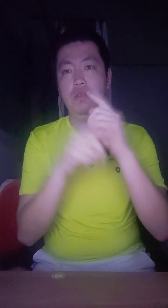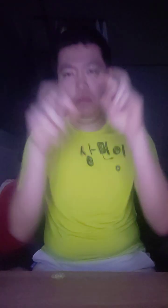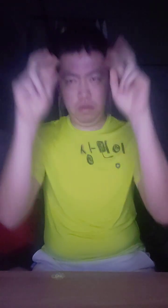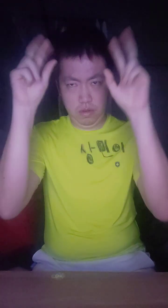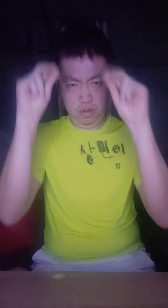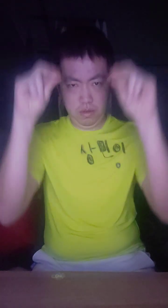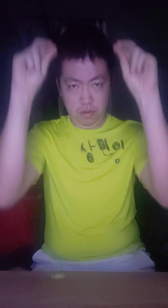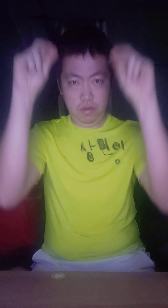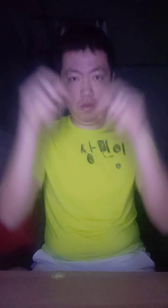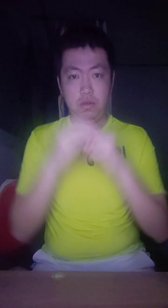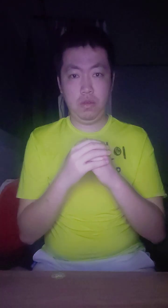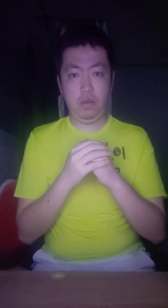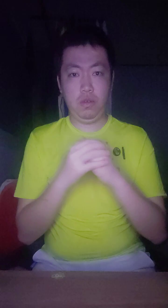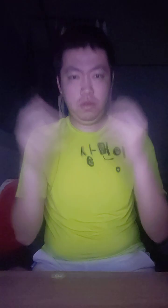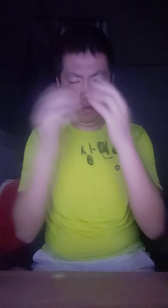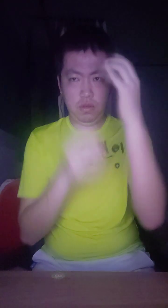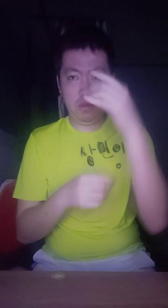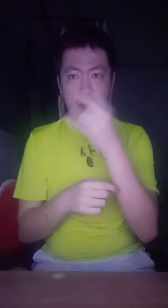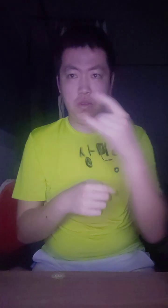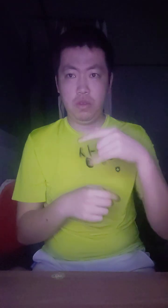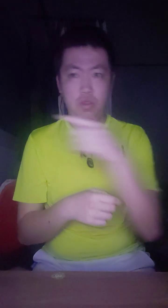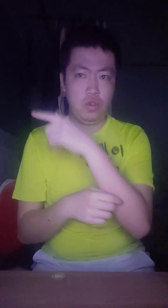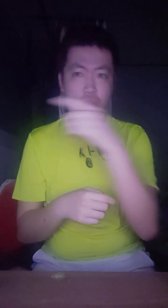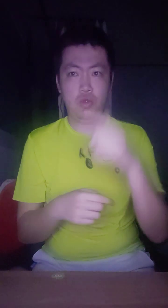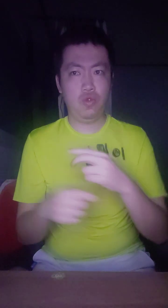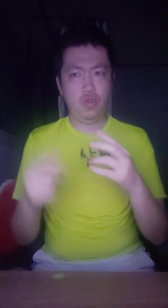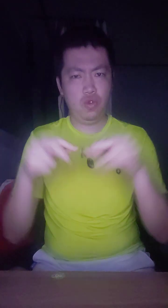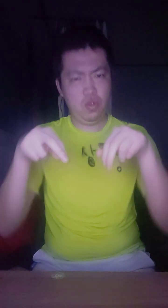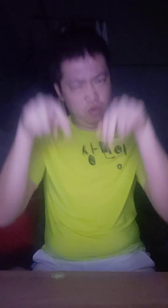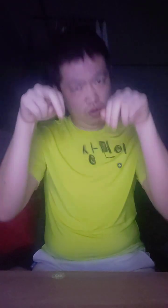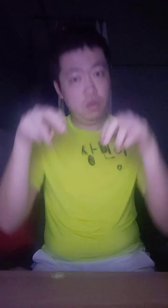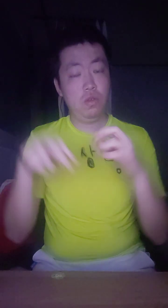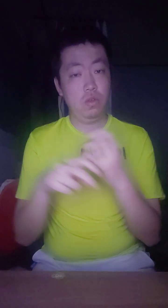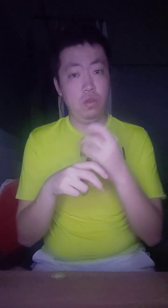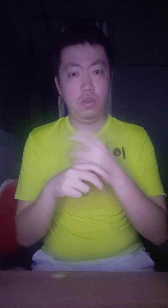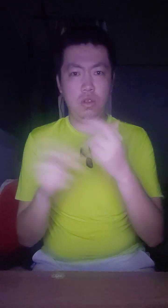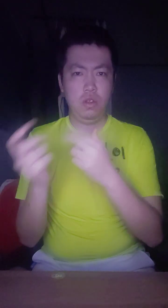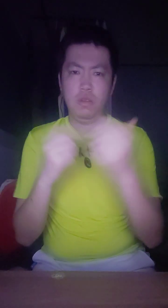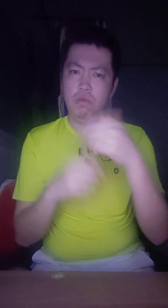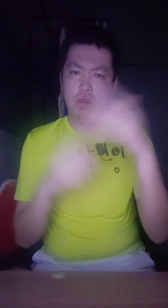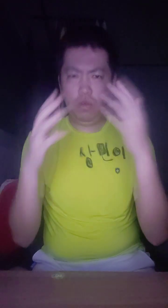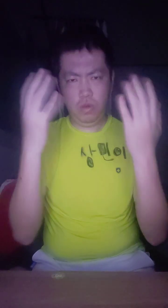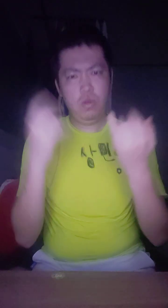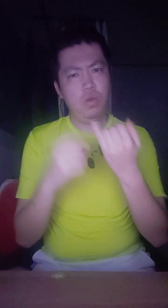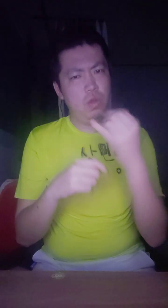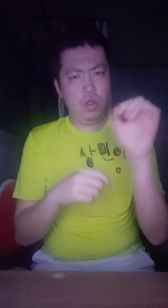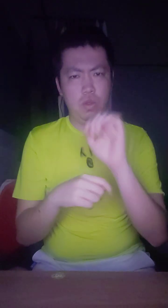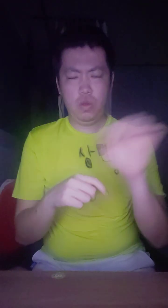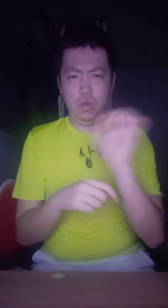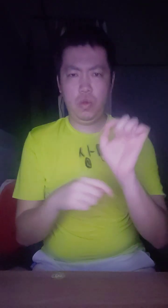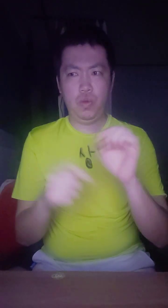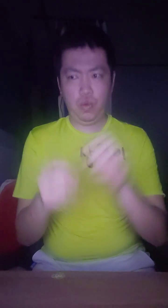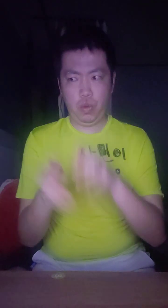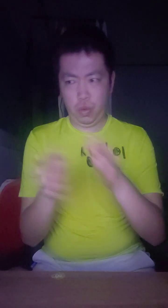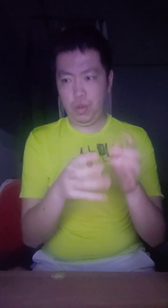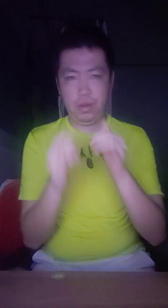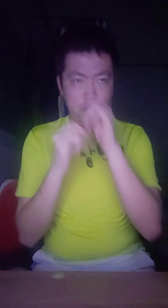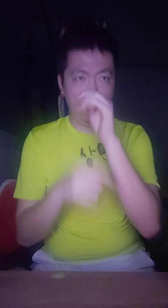올 수 있습니다. 밤새 전국 곳곳에서 이 전기가 끊기면서 에어컨 바람 쐬려고 주차장 차로 도망가는 일도 있었습니다.